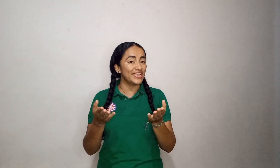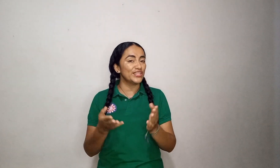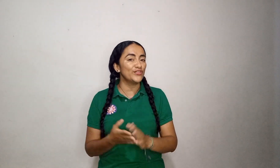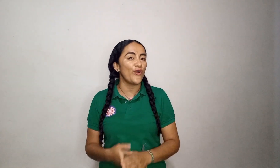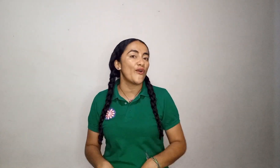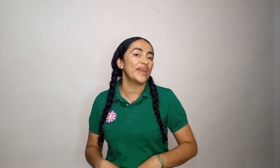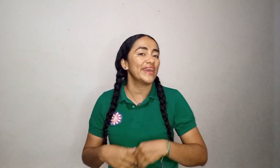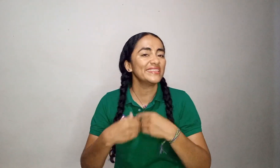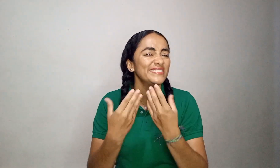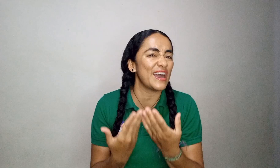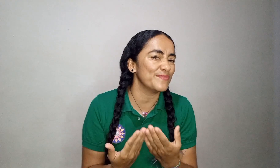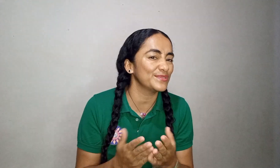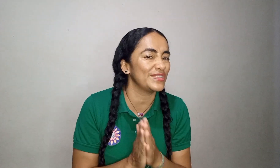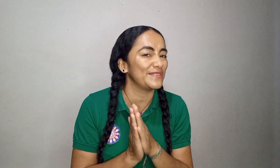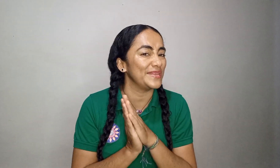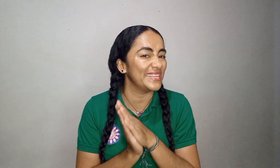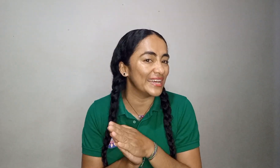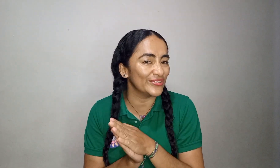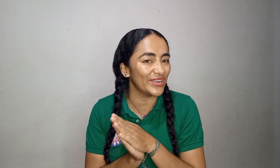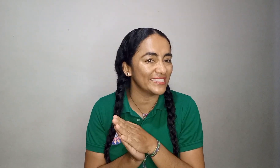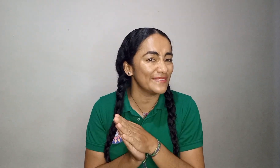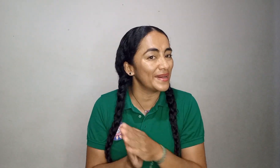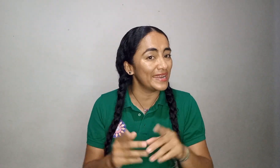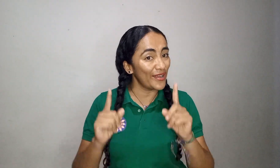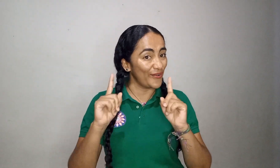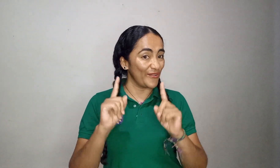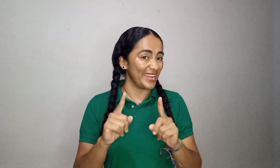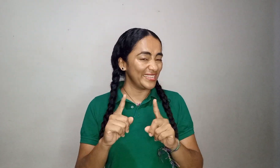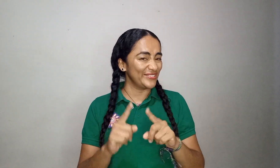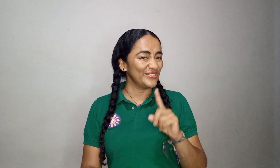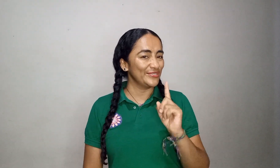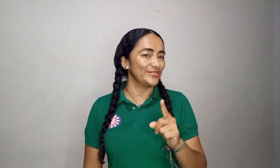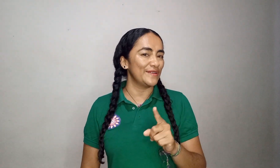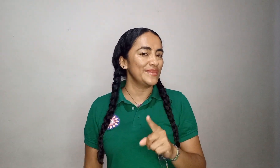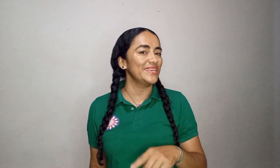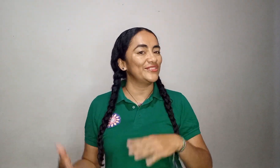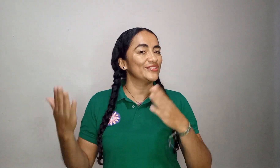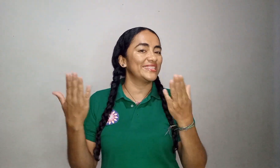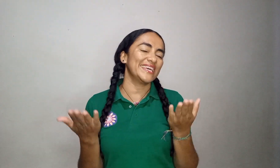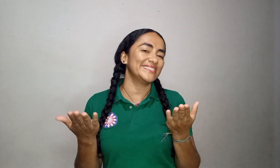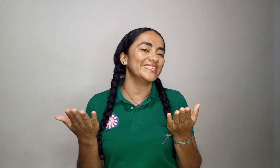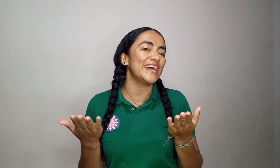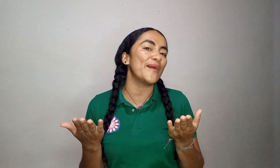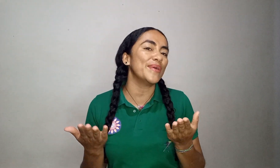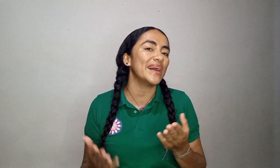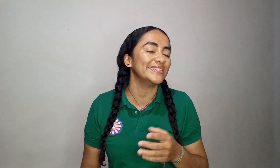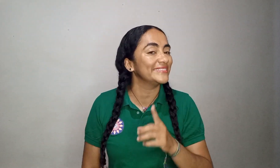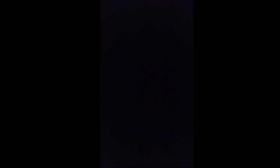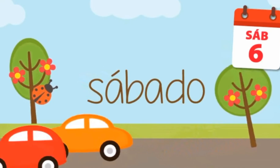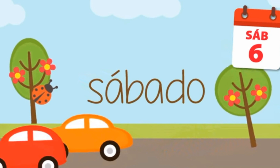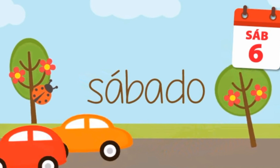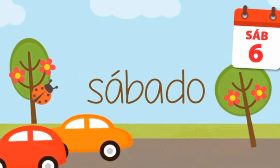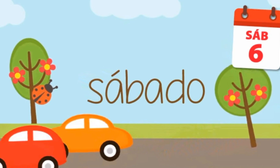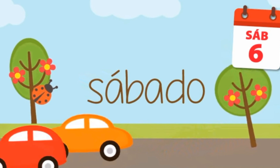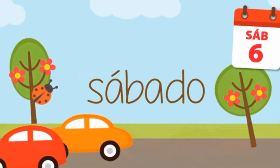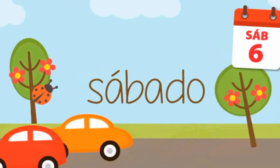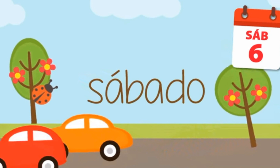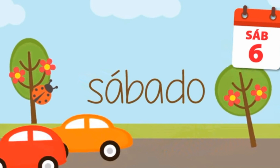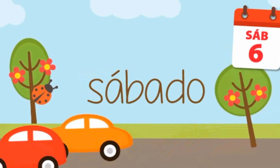diciendo, estamos terminando la semana con estos dos amiguitos que se llaman sábado, que es